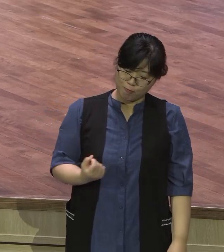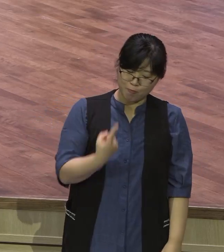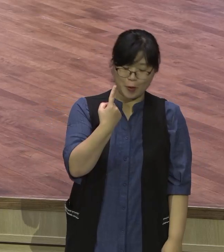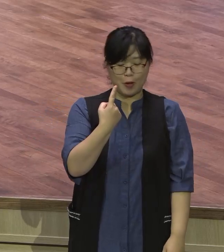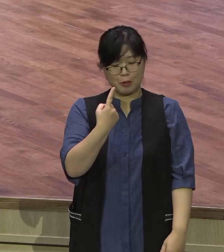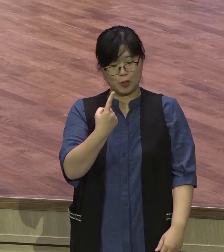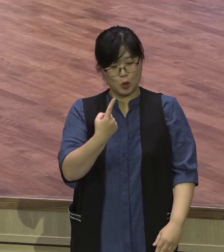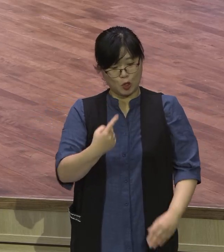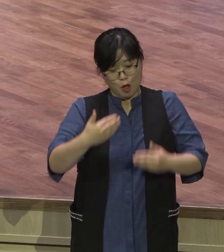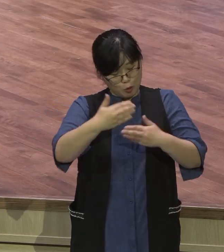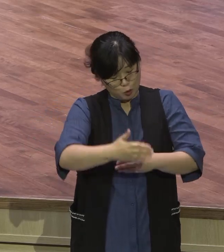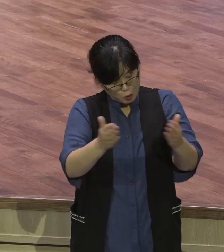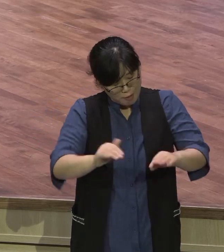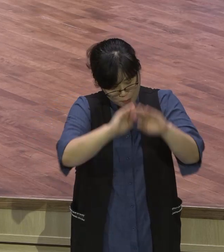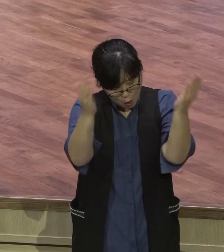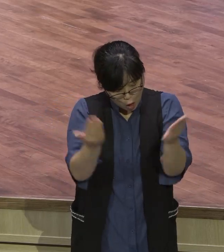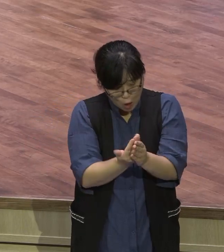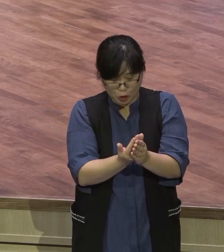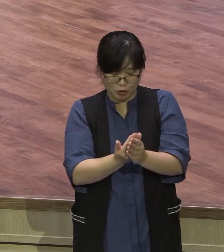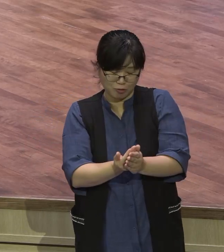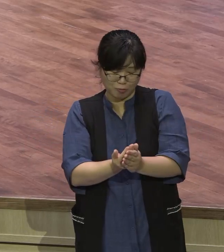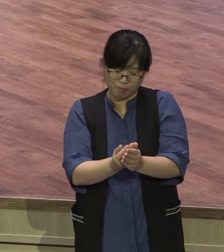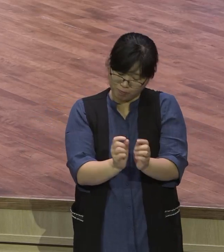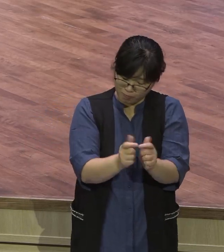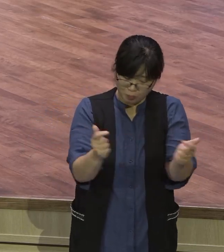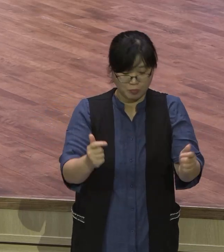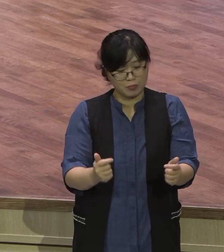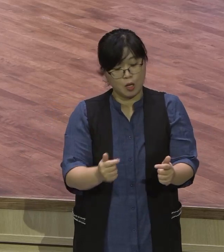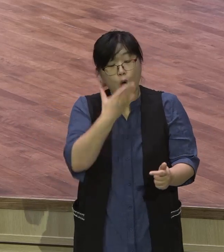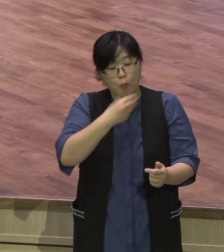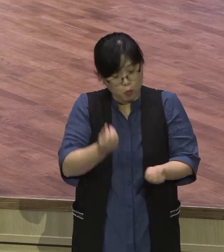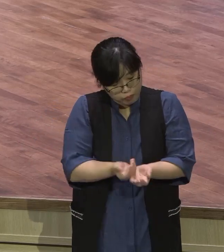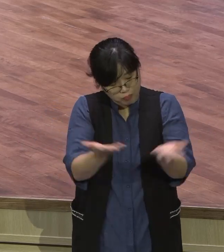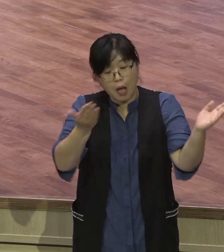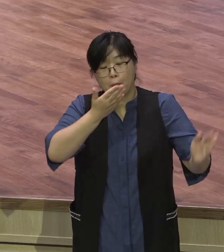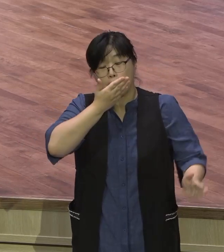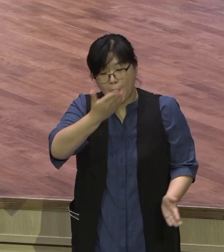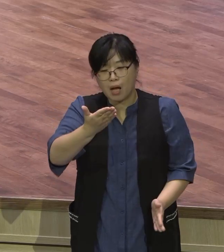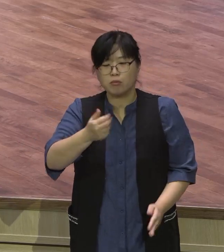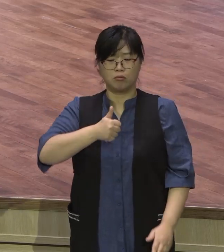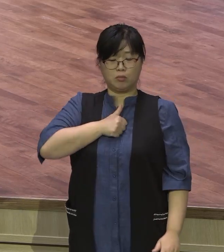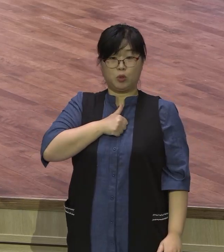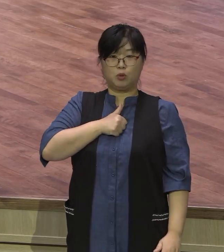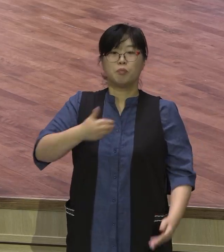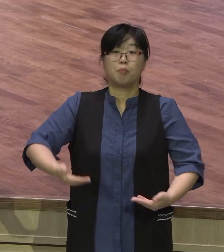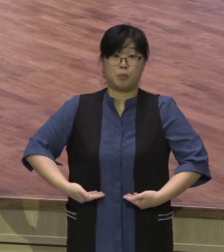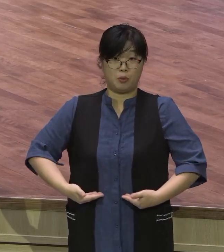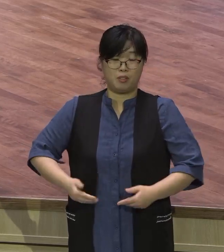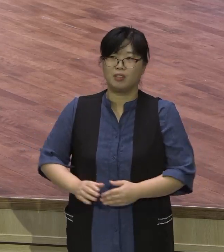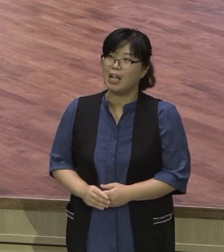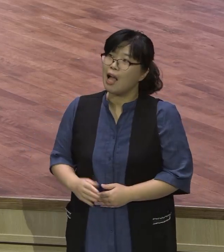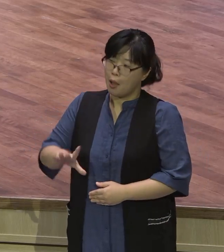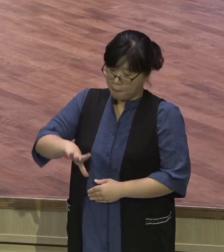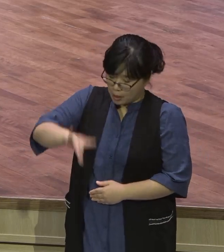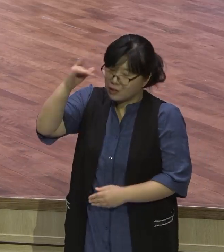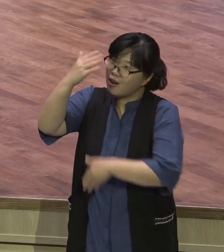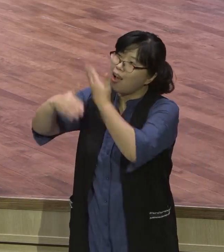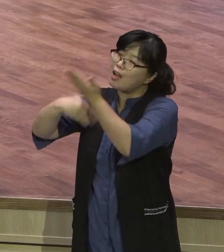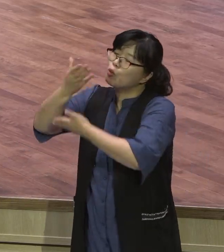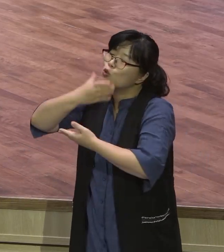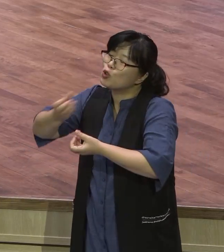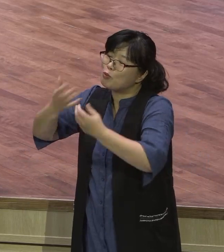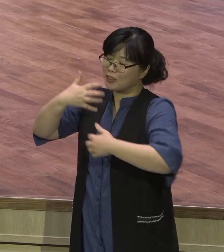그래서 축복의 체험자에게 축 나가서 어떻게 해요 체험했으면 축복의 전달자가 돼야